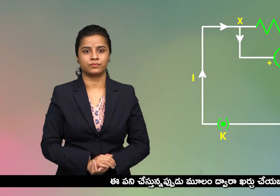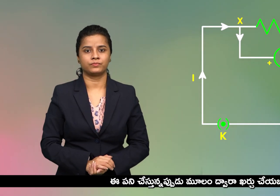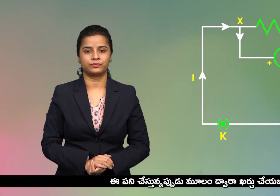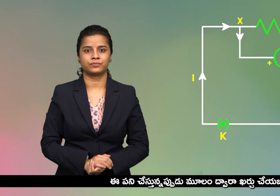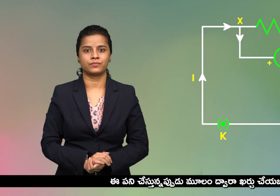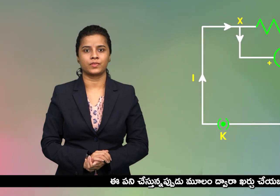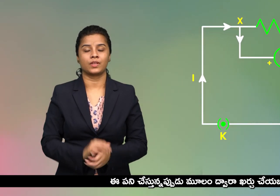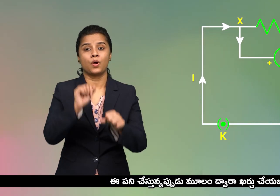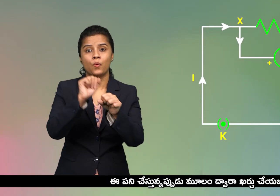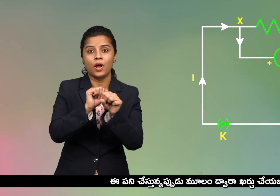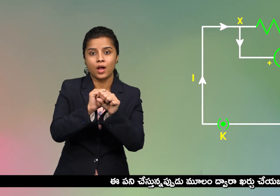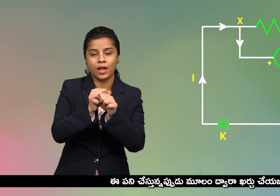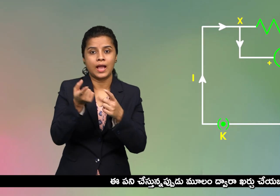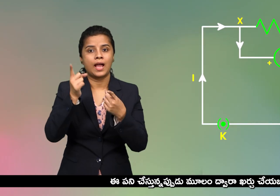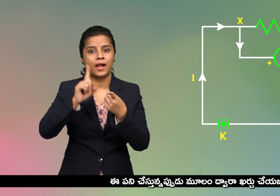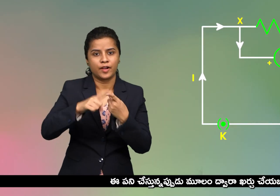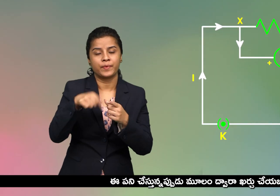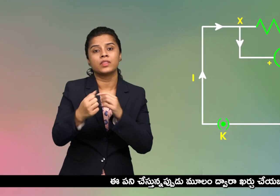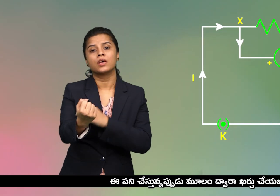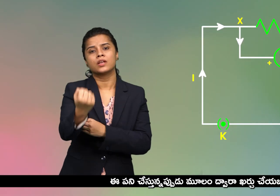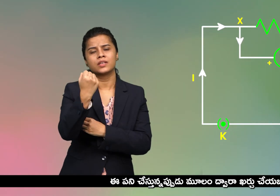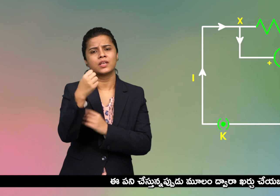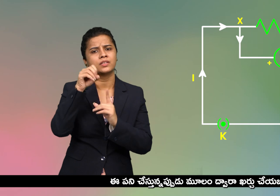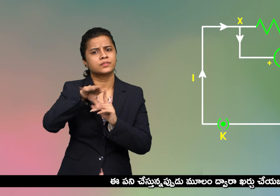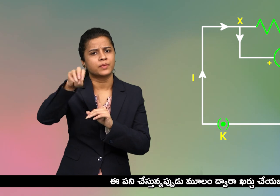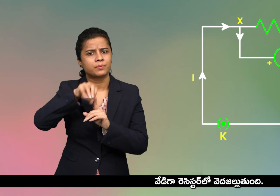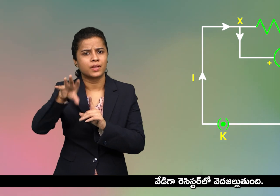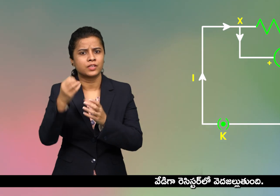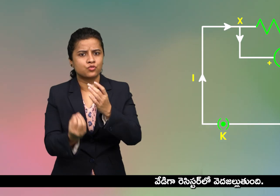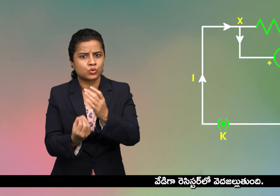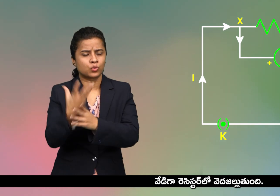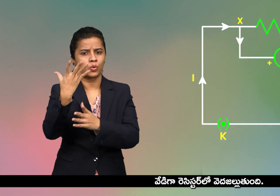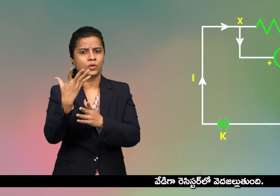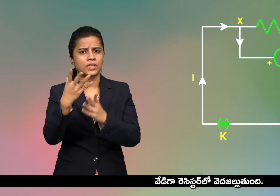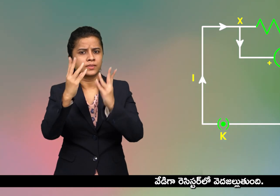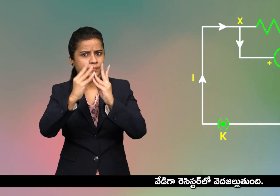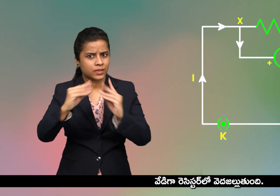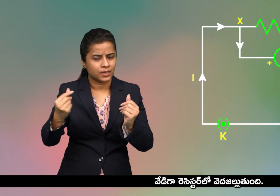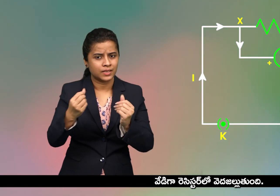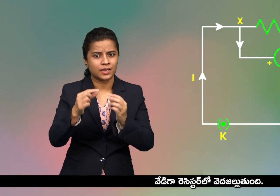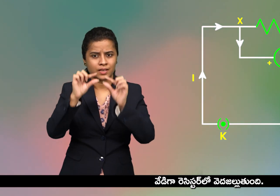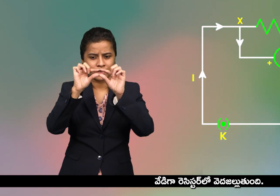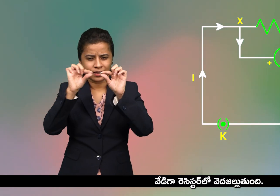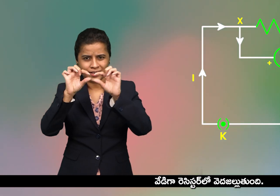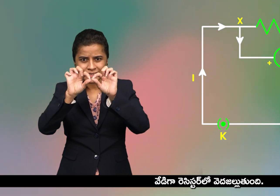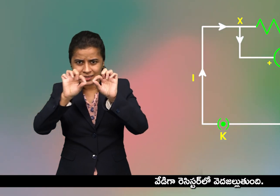ఈ పని చేస్తున్నప్పుడు మూలం ద్వారా ఖర్చు చేయబడిన శక్తి వేడిగా రెసిస్టర్లో వెదజల్లుతుంది.